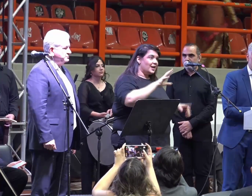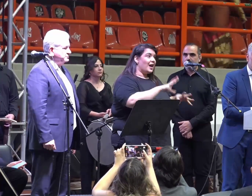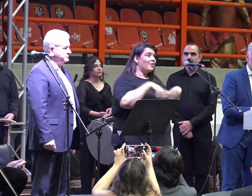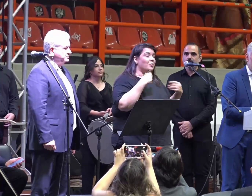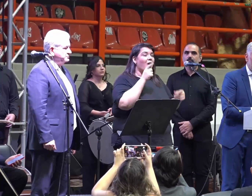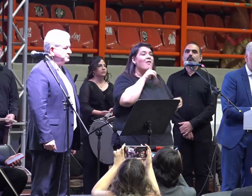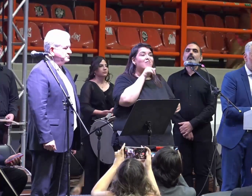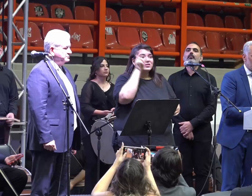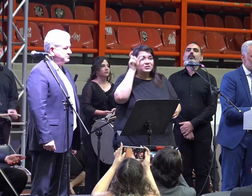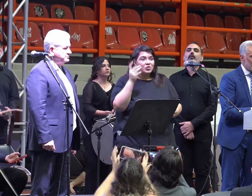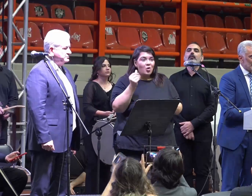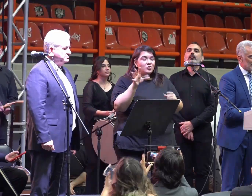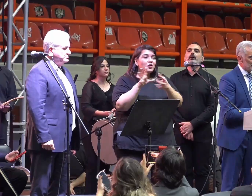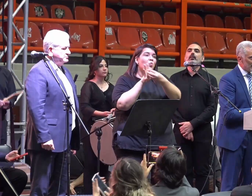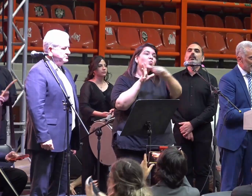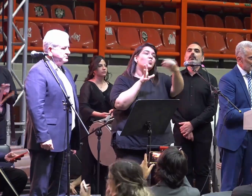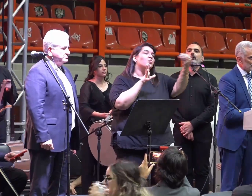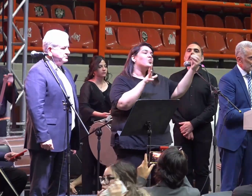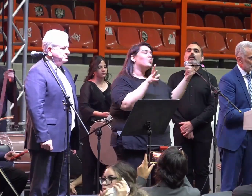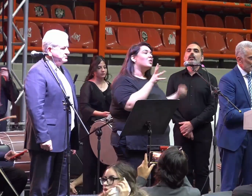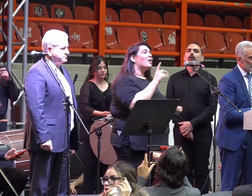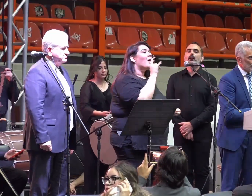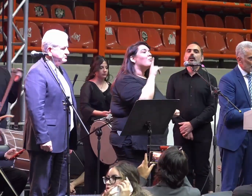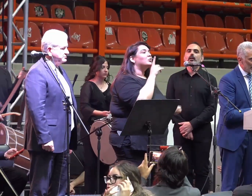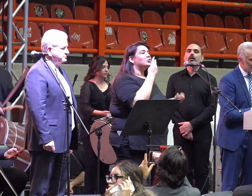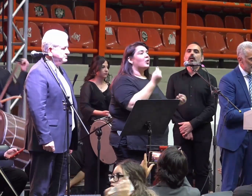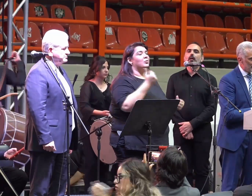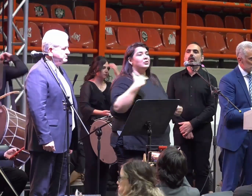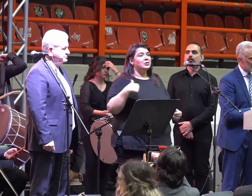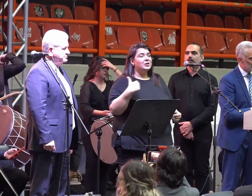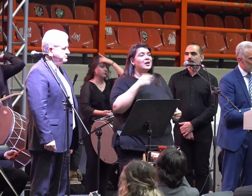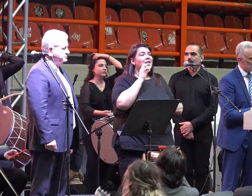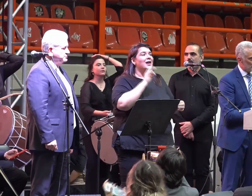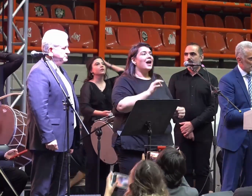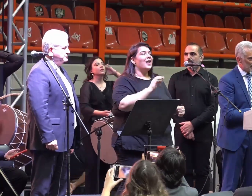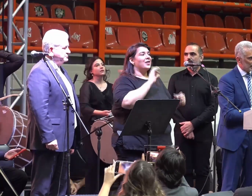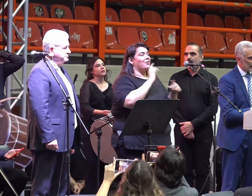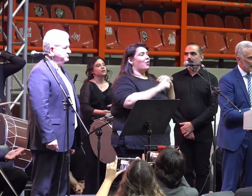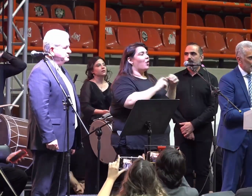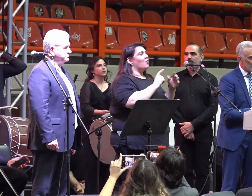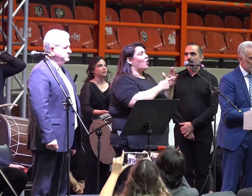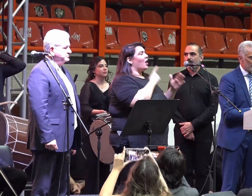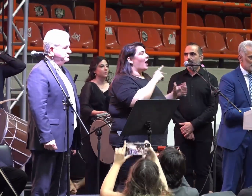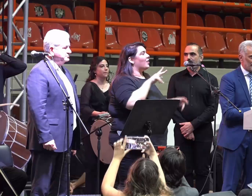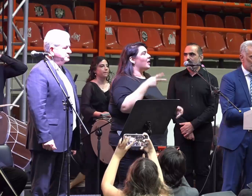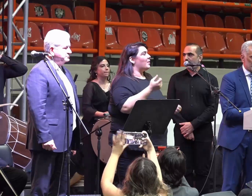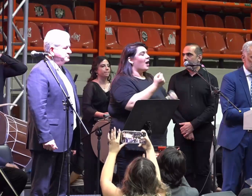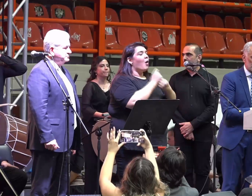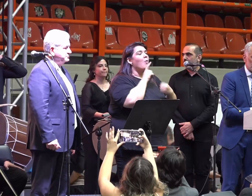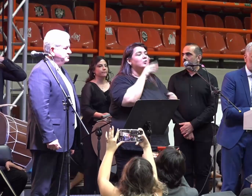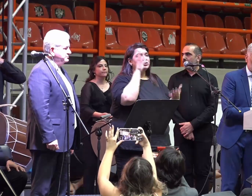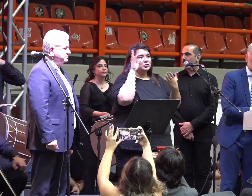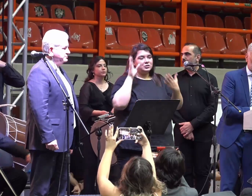σαν παράδειγμα να στέκεται δίπλα μας κάθε δήμαρχος της κάθε πόλης όπως στέκεται ο Δήμαρχος